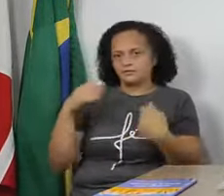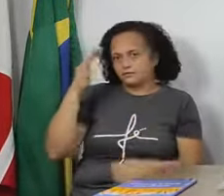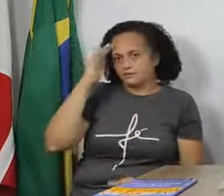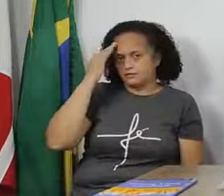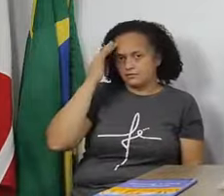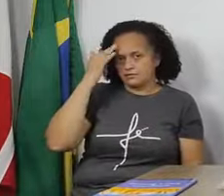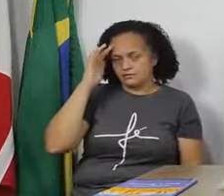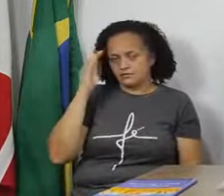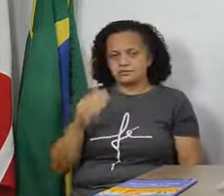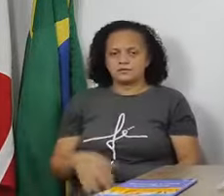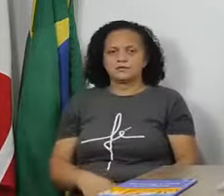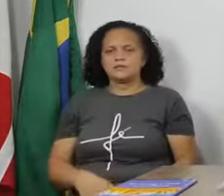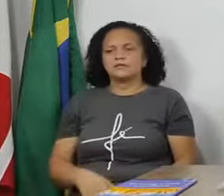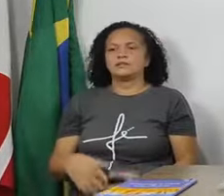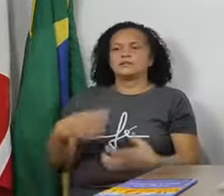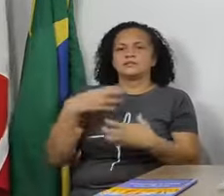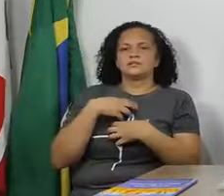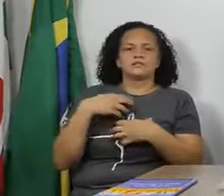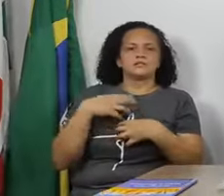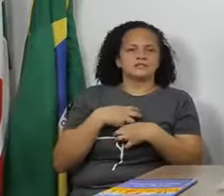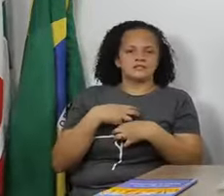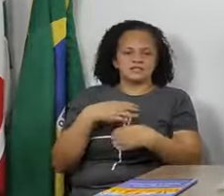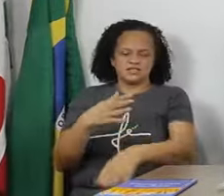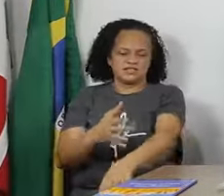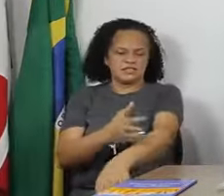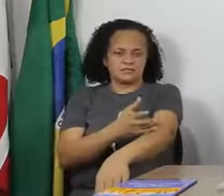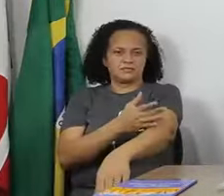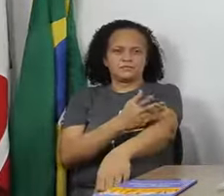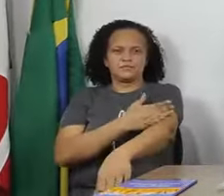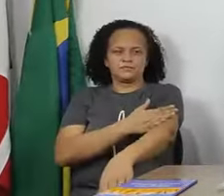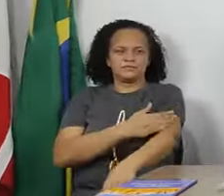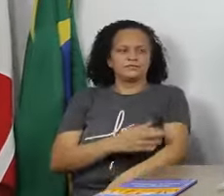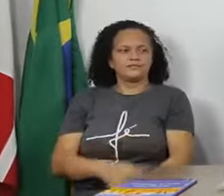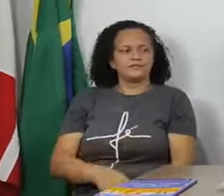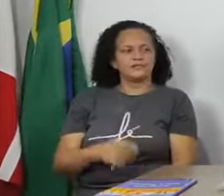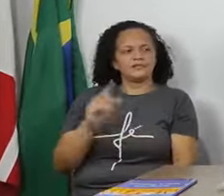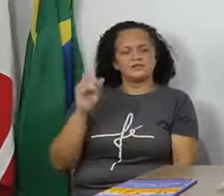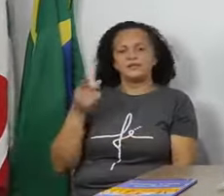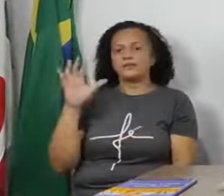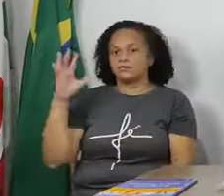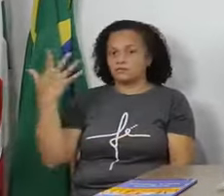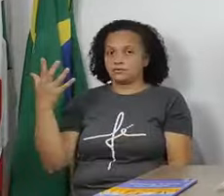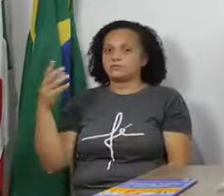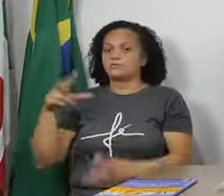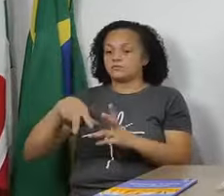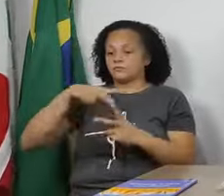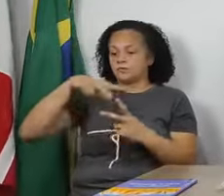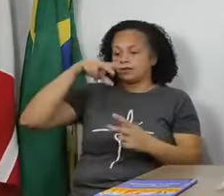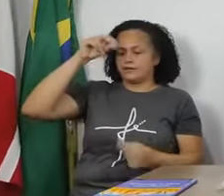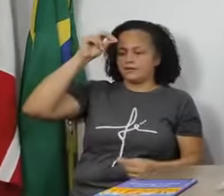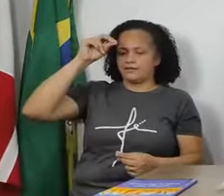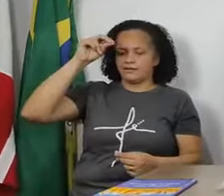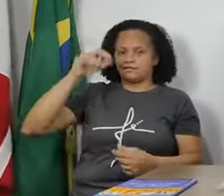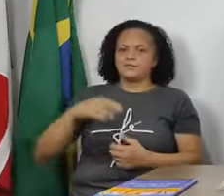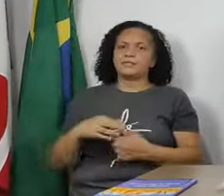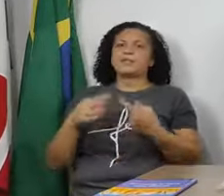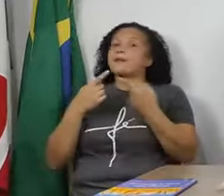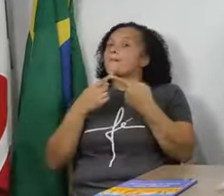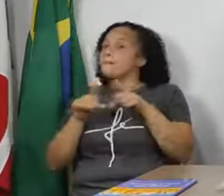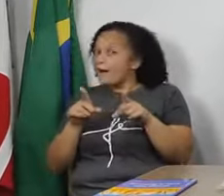sentimentos, as emoções, é um atributo da nossa alma. Já a